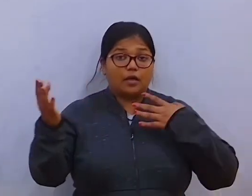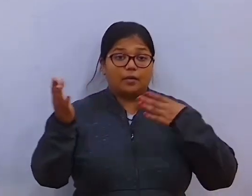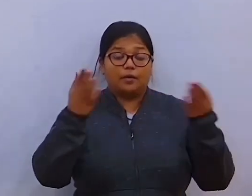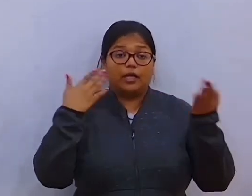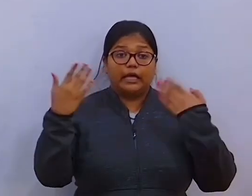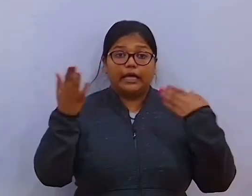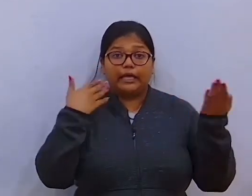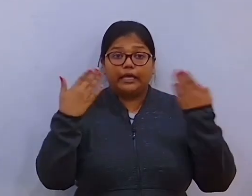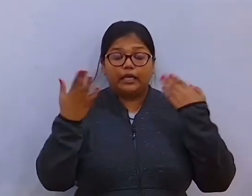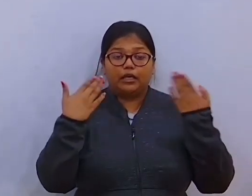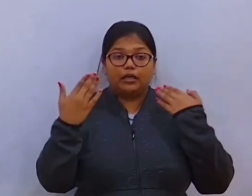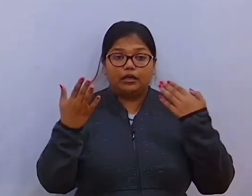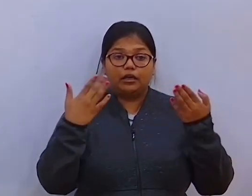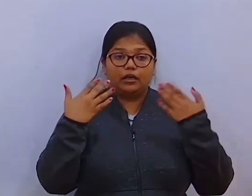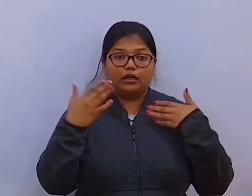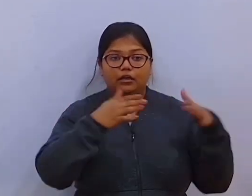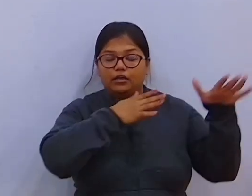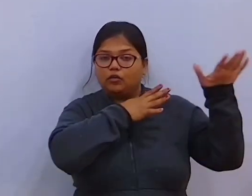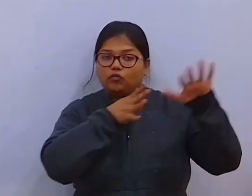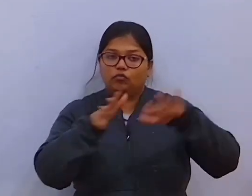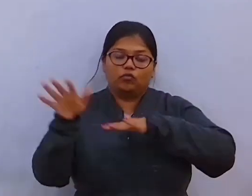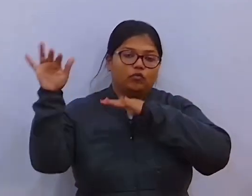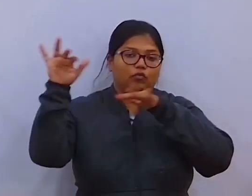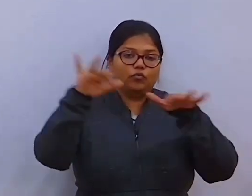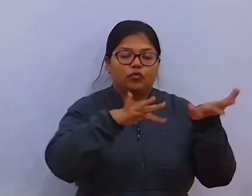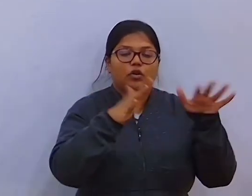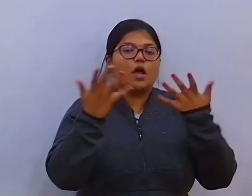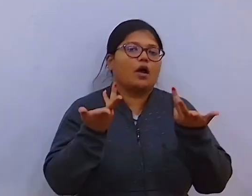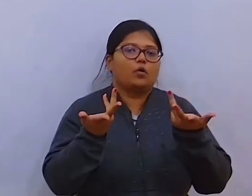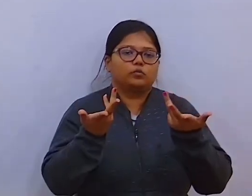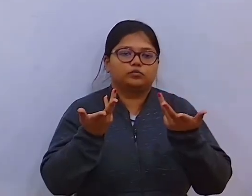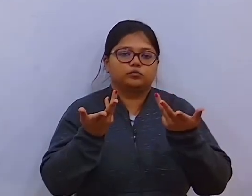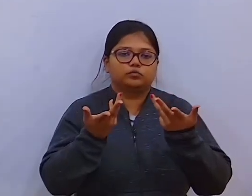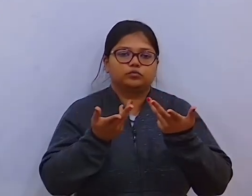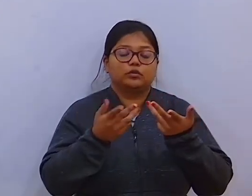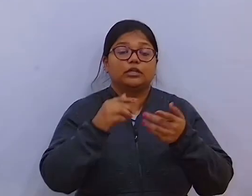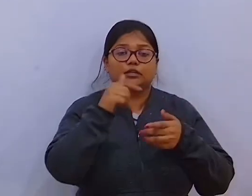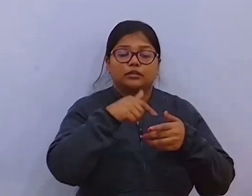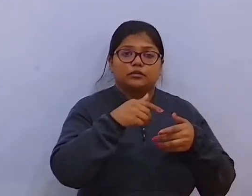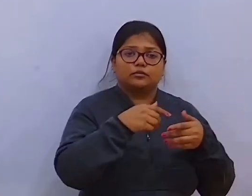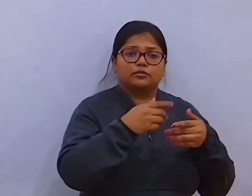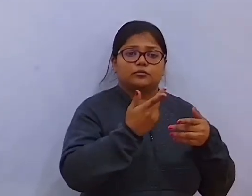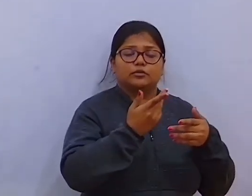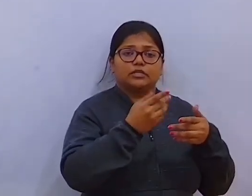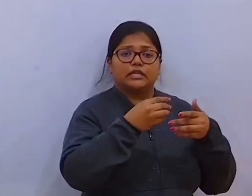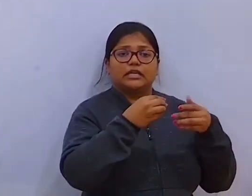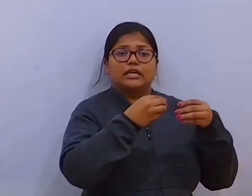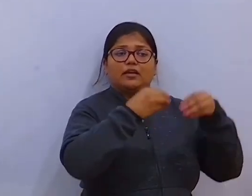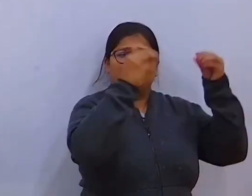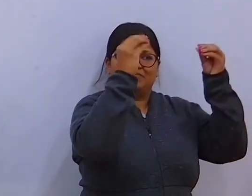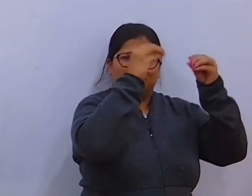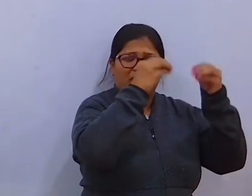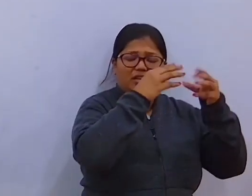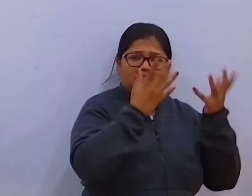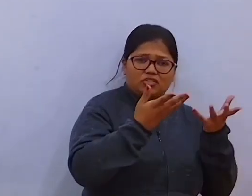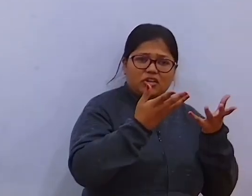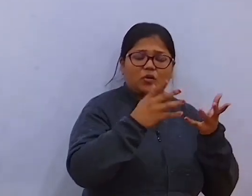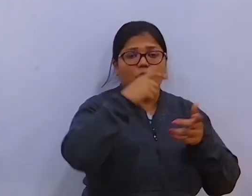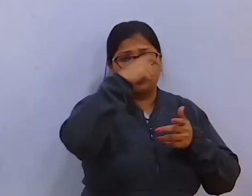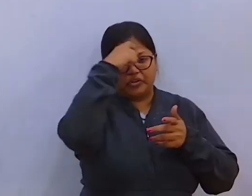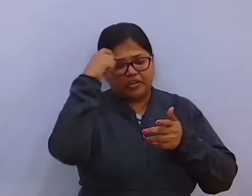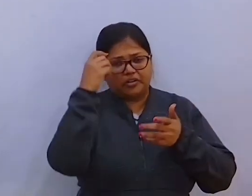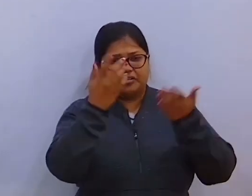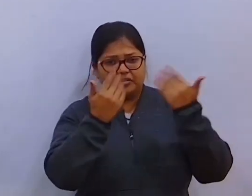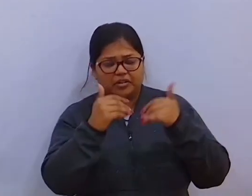में वर्षा होती है ना, कैसे शीत ऋतु होती है, कैसे ग्रीष्म ऋतु है ना, कैसे गर्मी